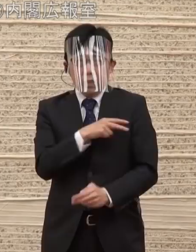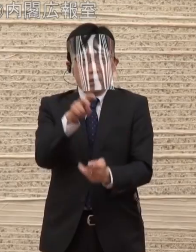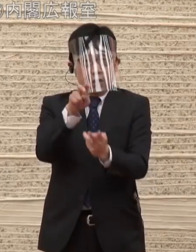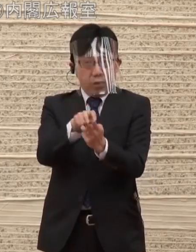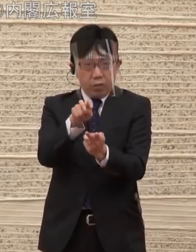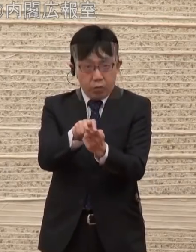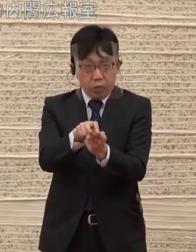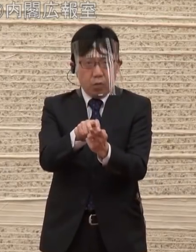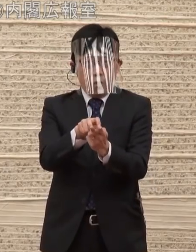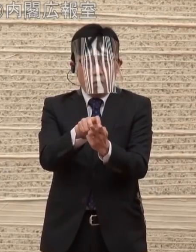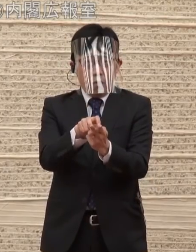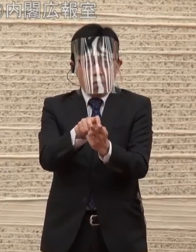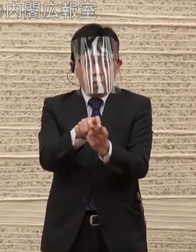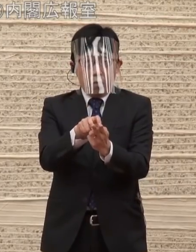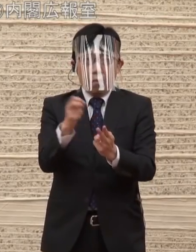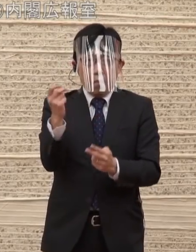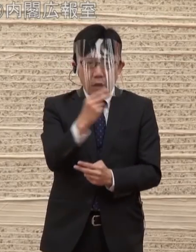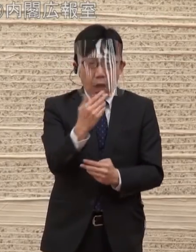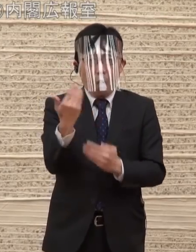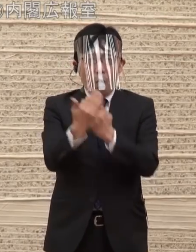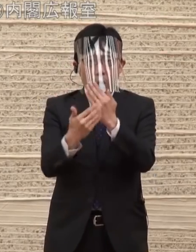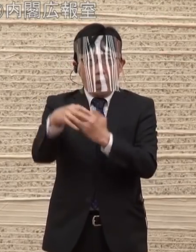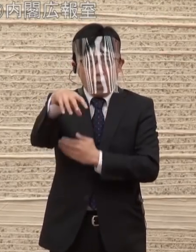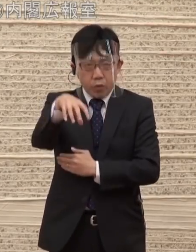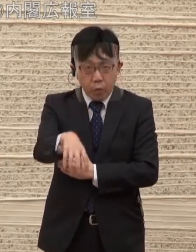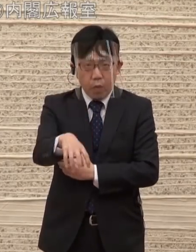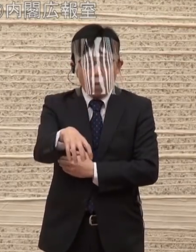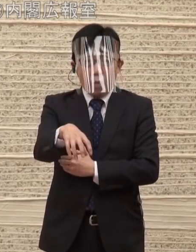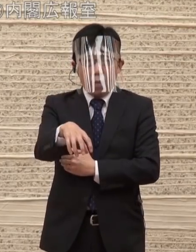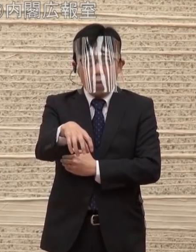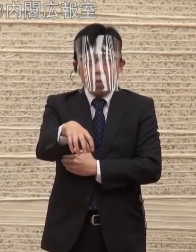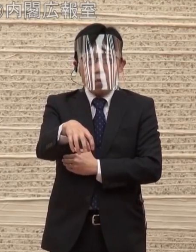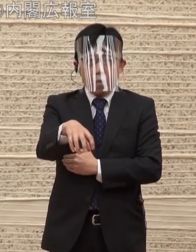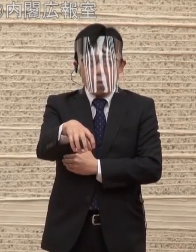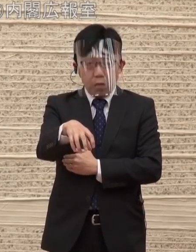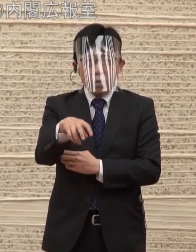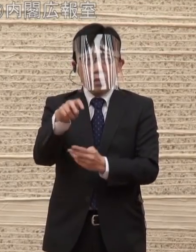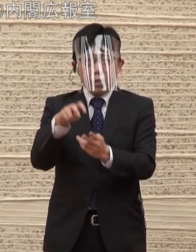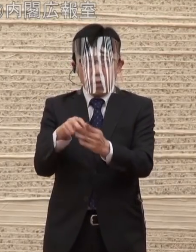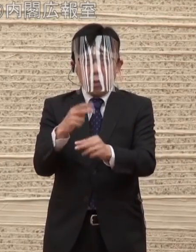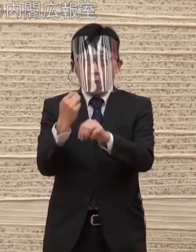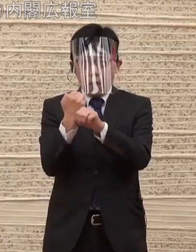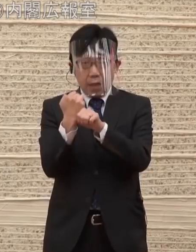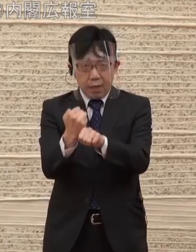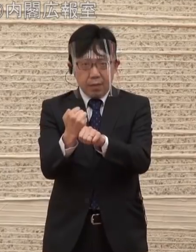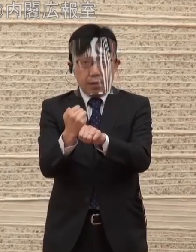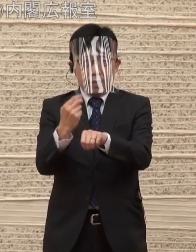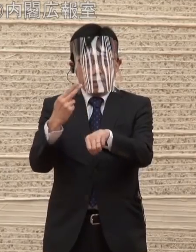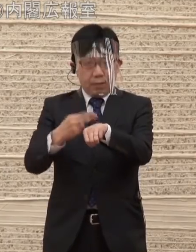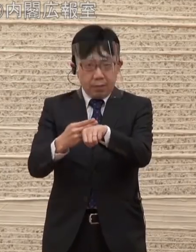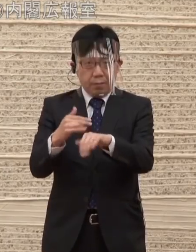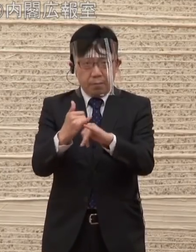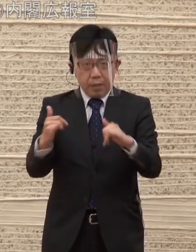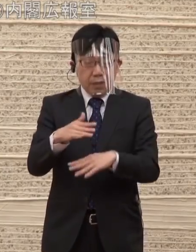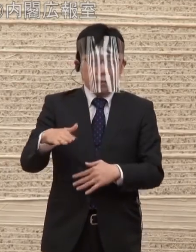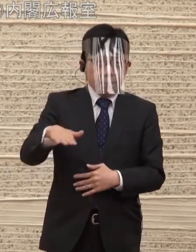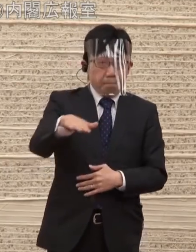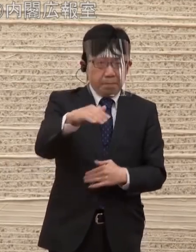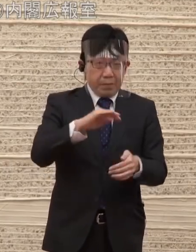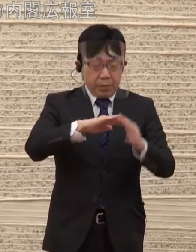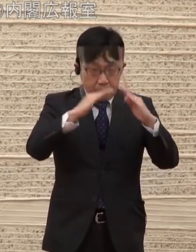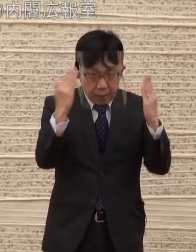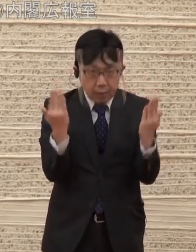そしてほ店主が臨床検査室の皆さんすべての医療従事者の皆様